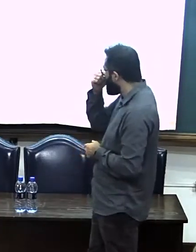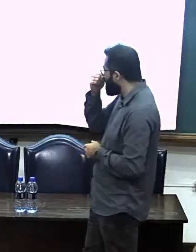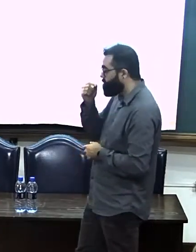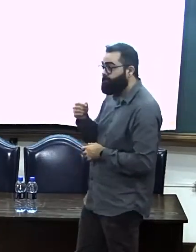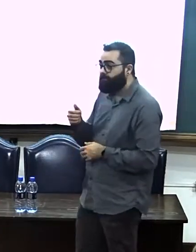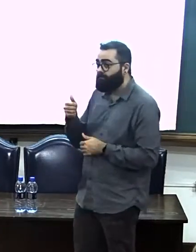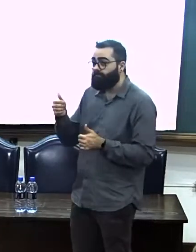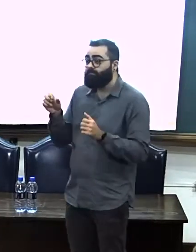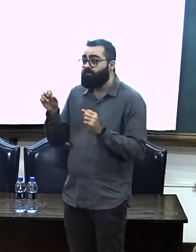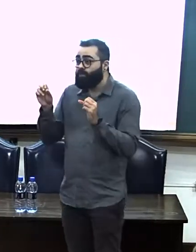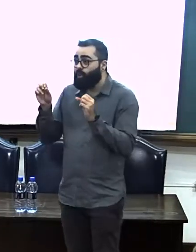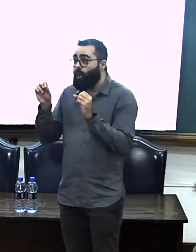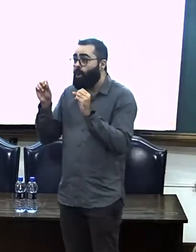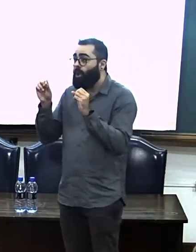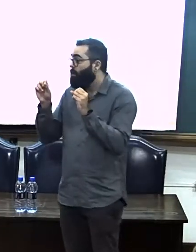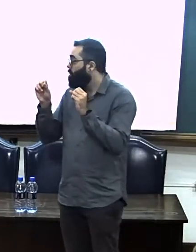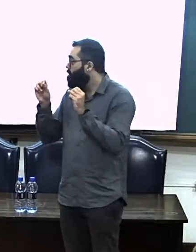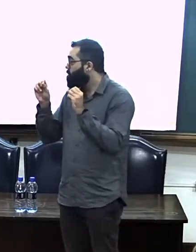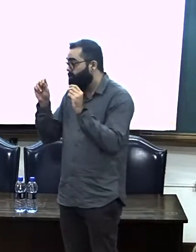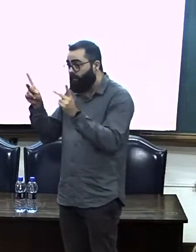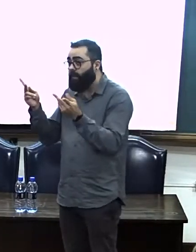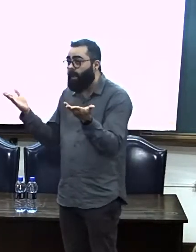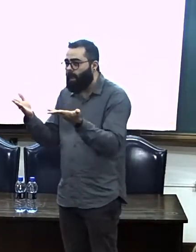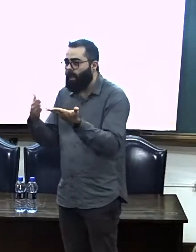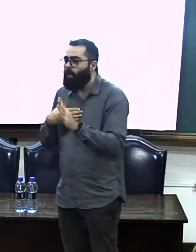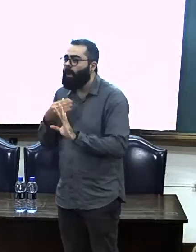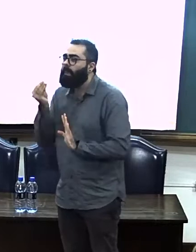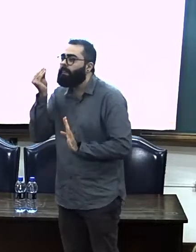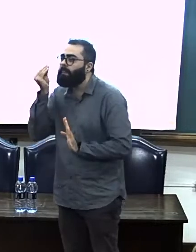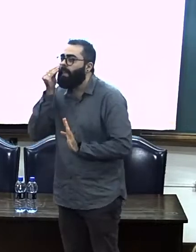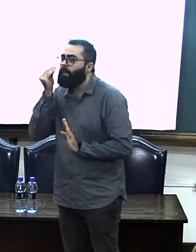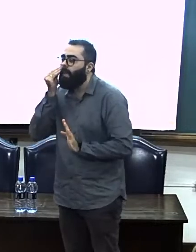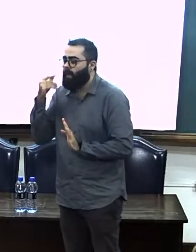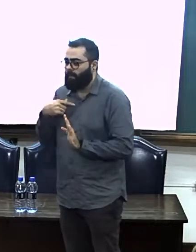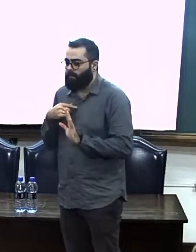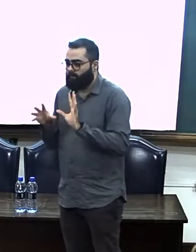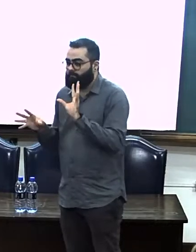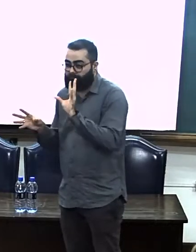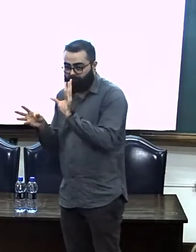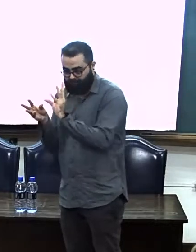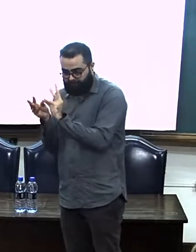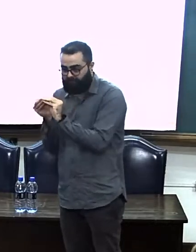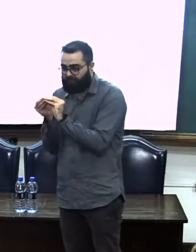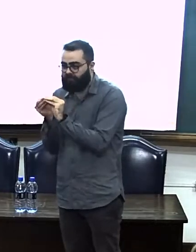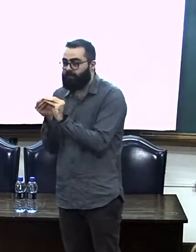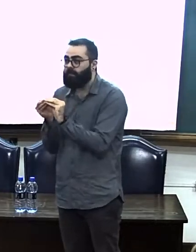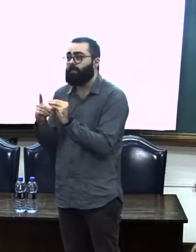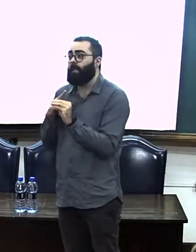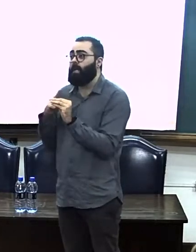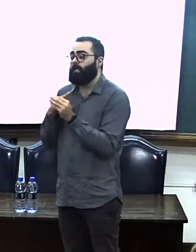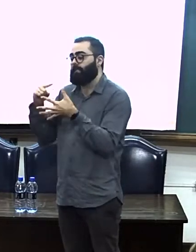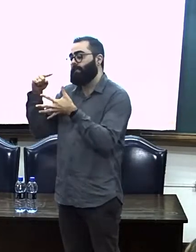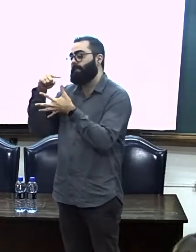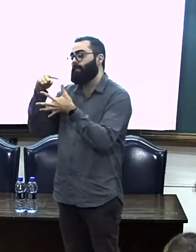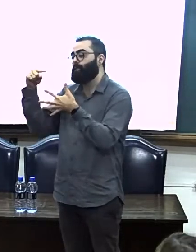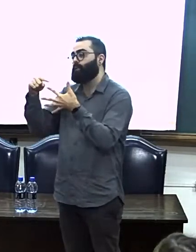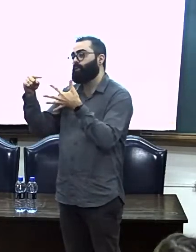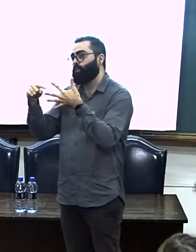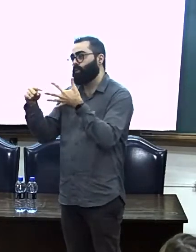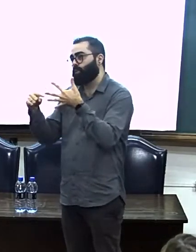Okay, so I'm going to try to make this simple. There are 5 components of